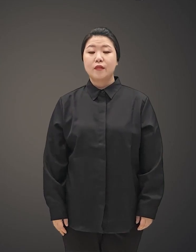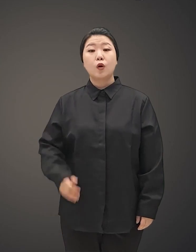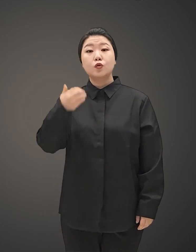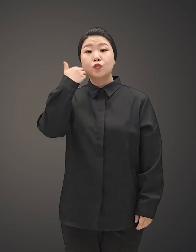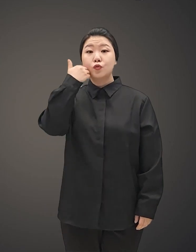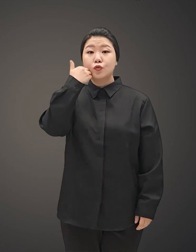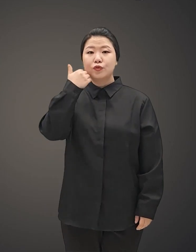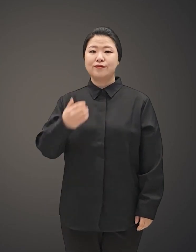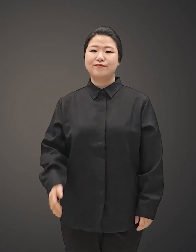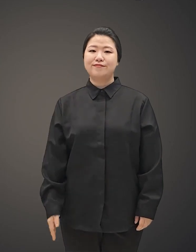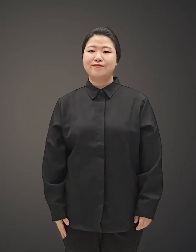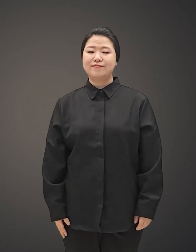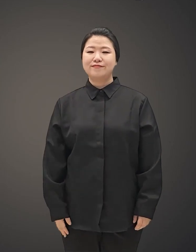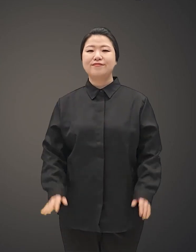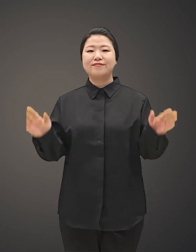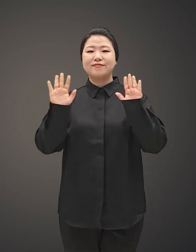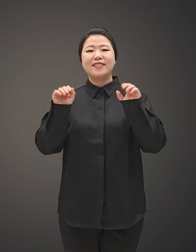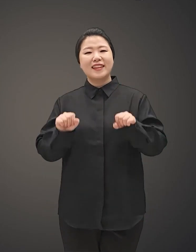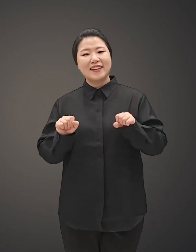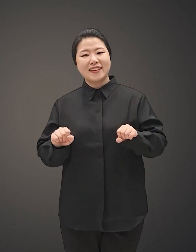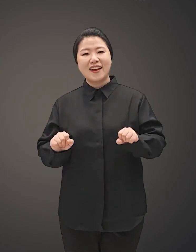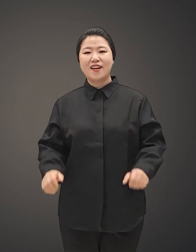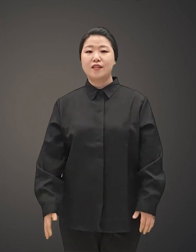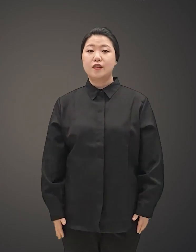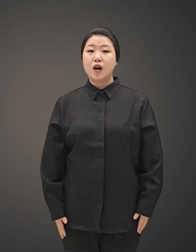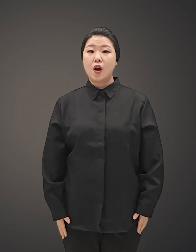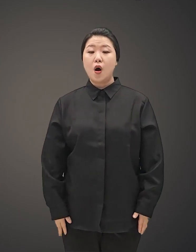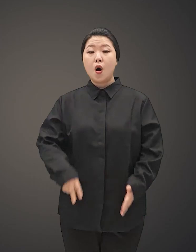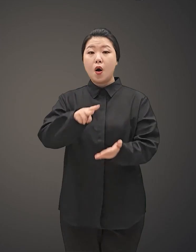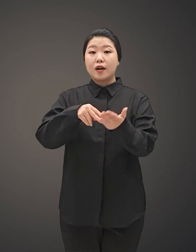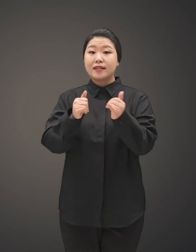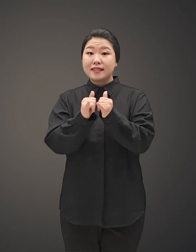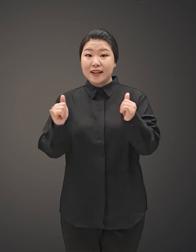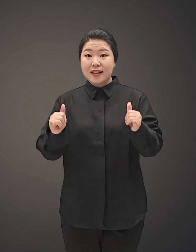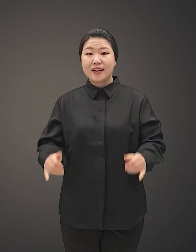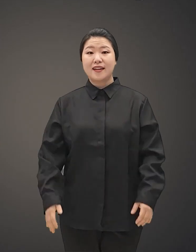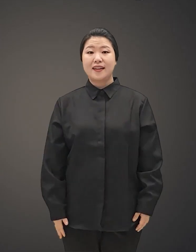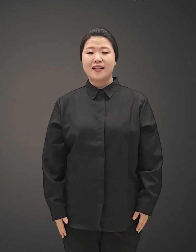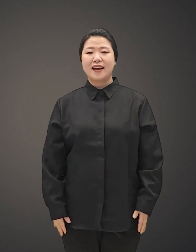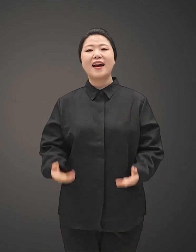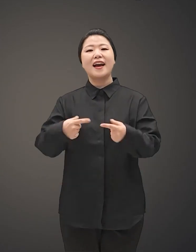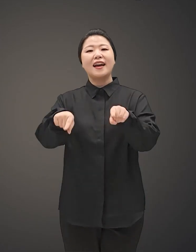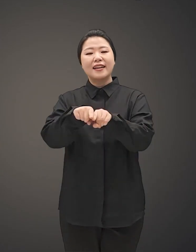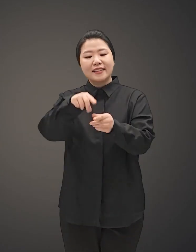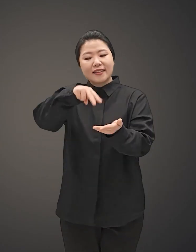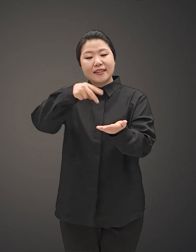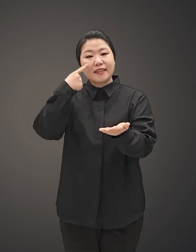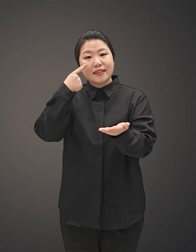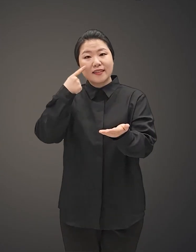누구? 안녕? 독자다. 같이 읽자.